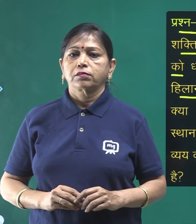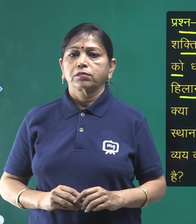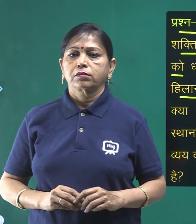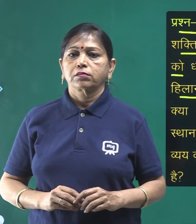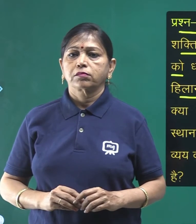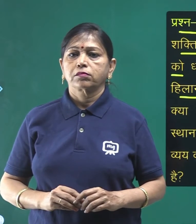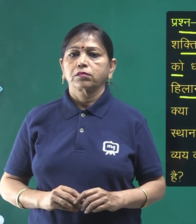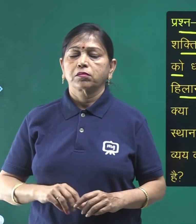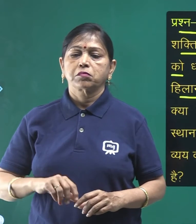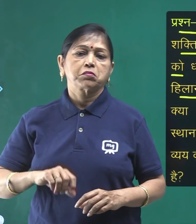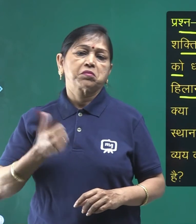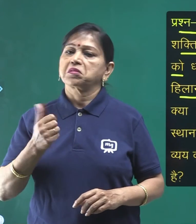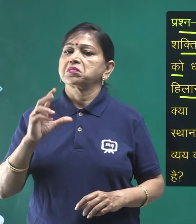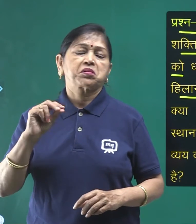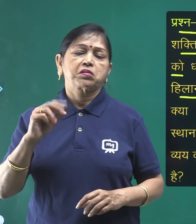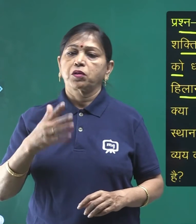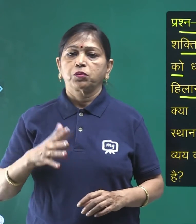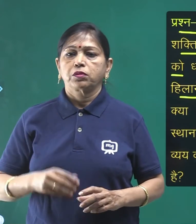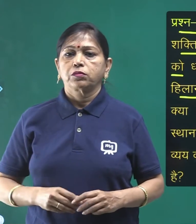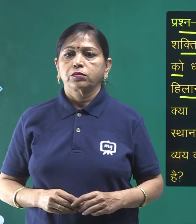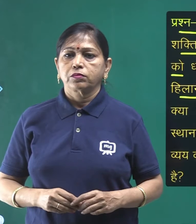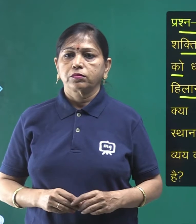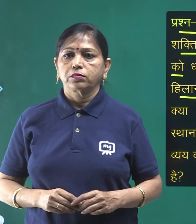असफल हो जाते हैं तो